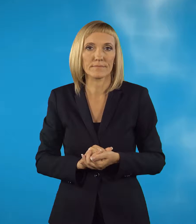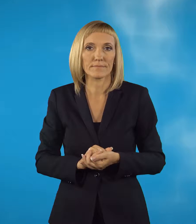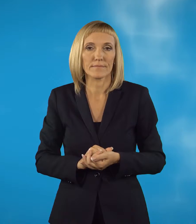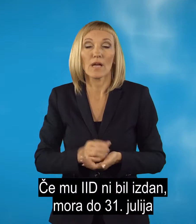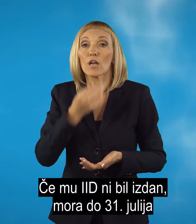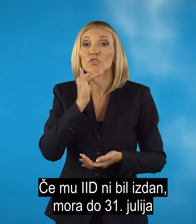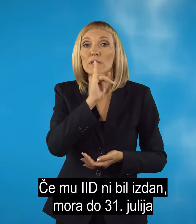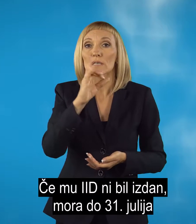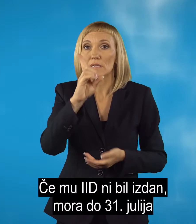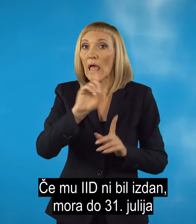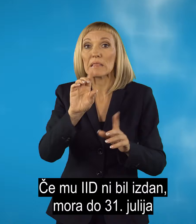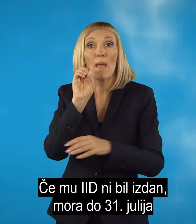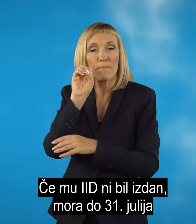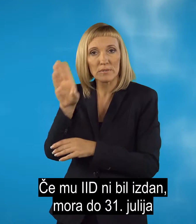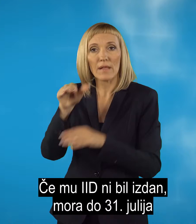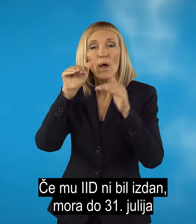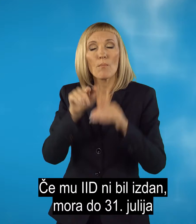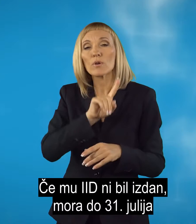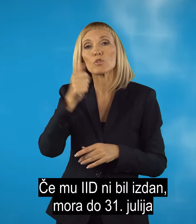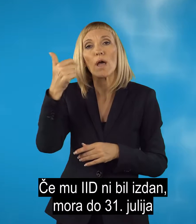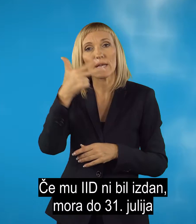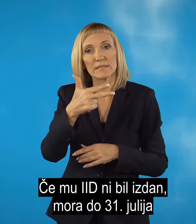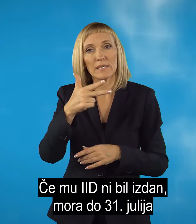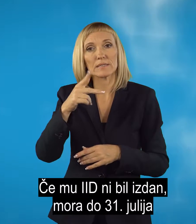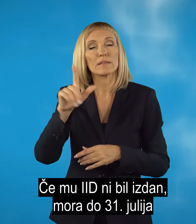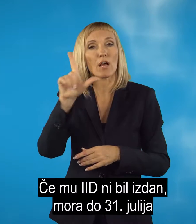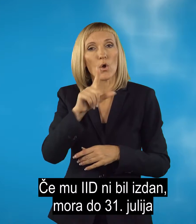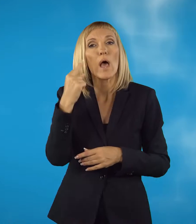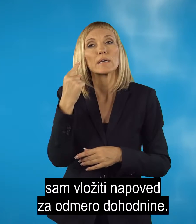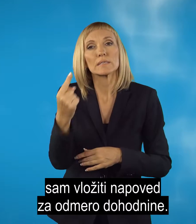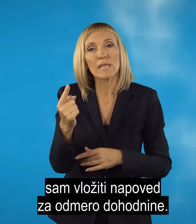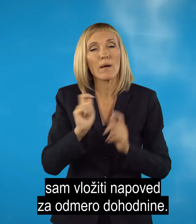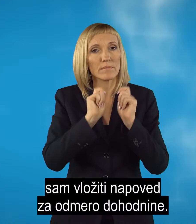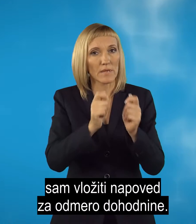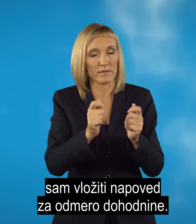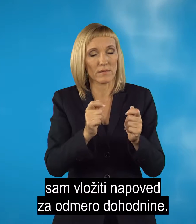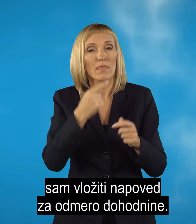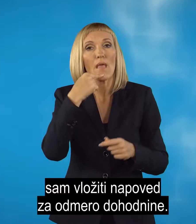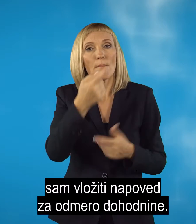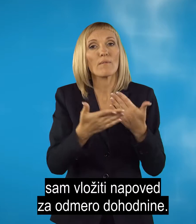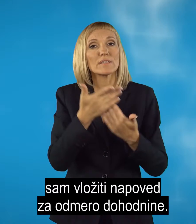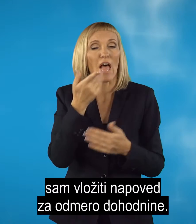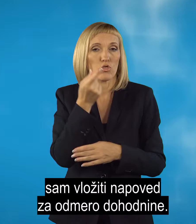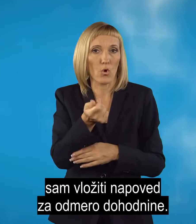Če mu IID ni bil izdan, mora do 31. julija sam vložiti napoved za odmero dohodnine.